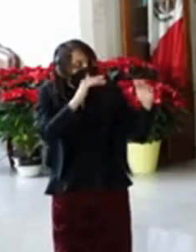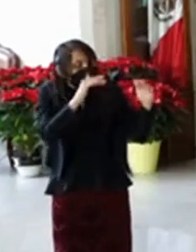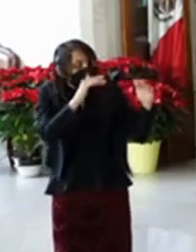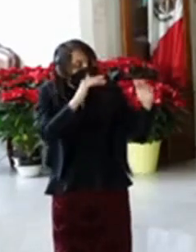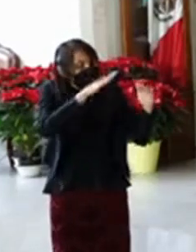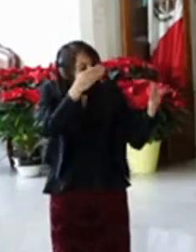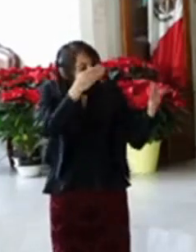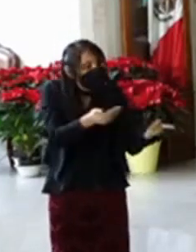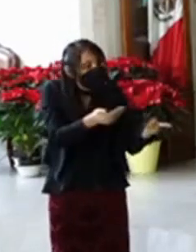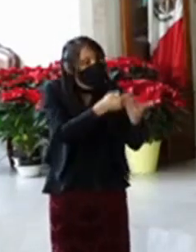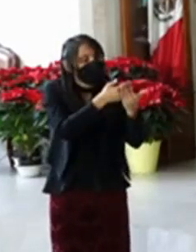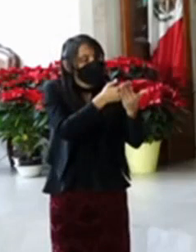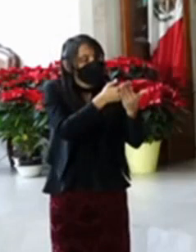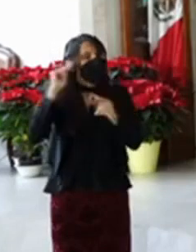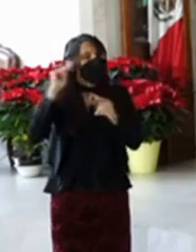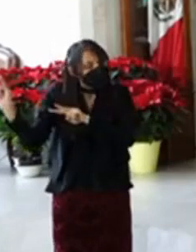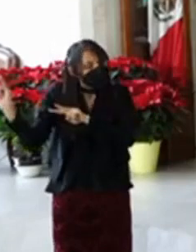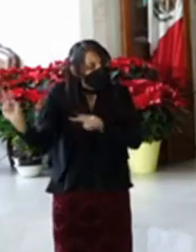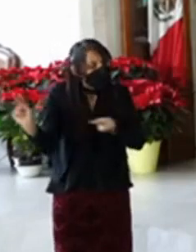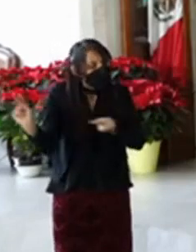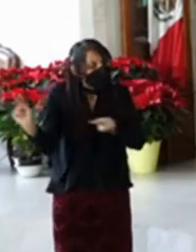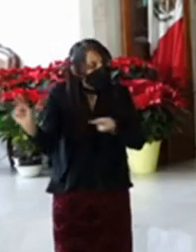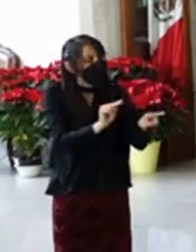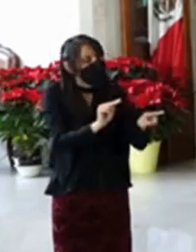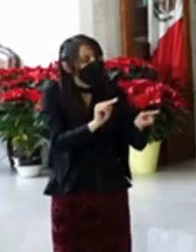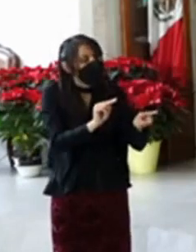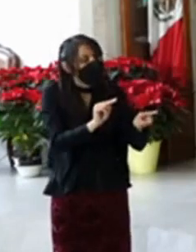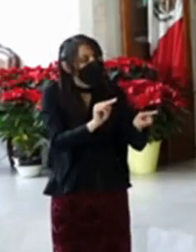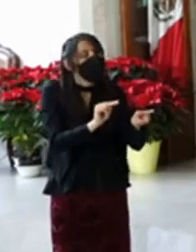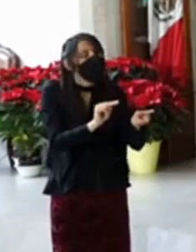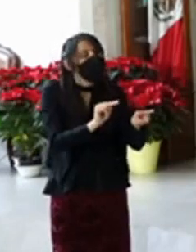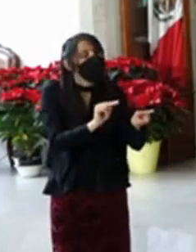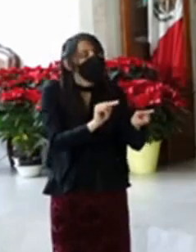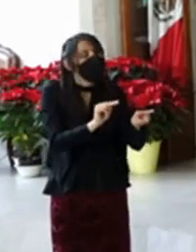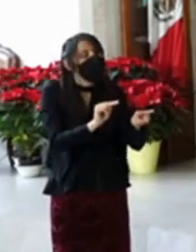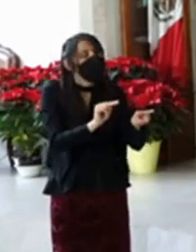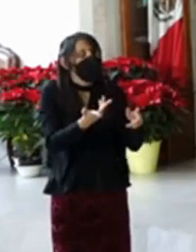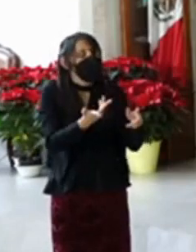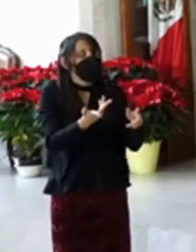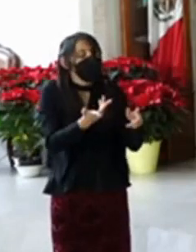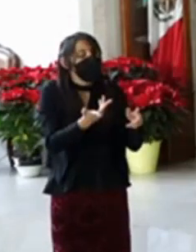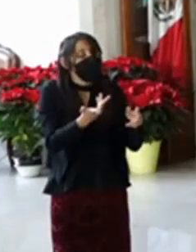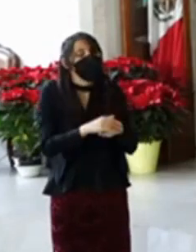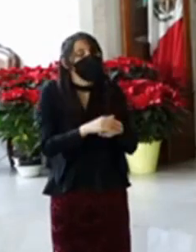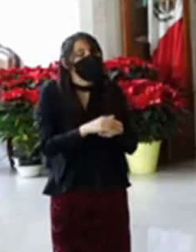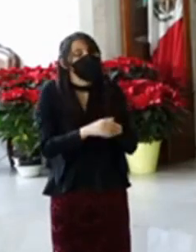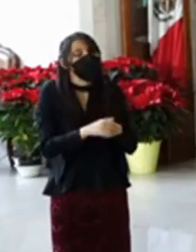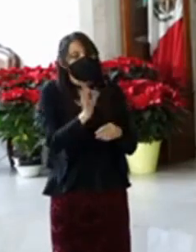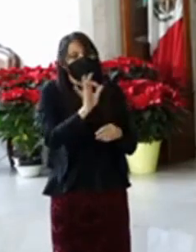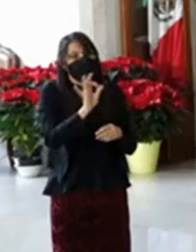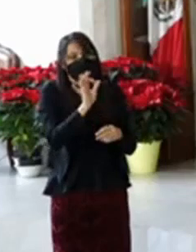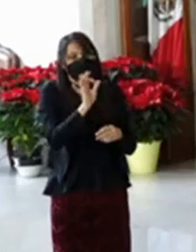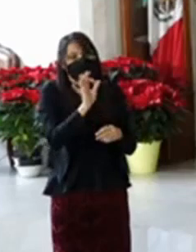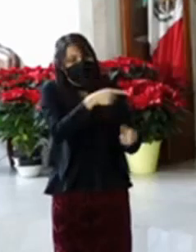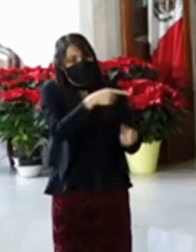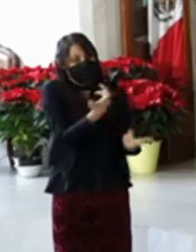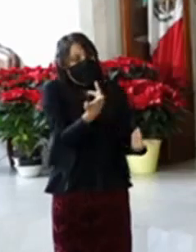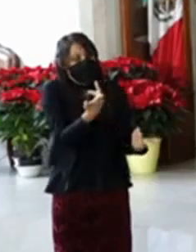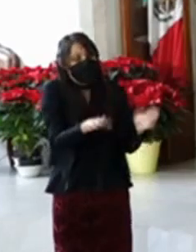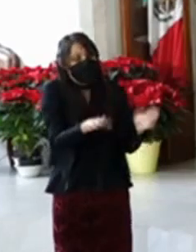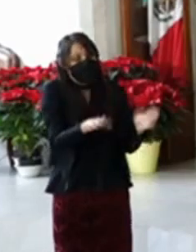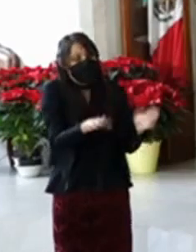impropia, de toda mirada que podía haber sido hasta obscena. Y